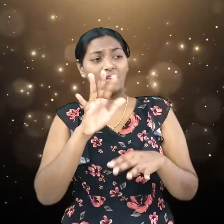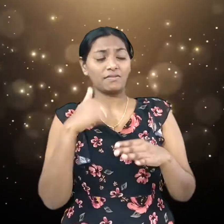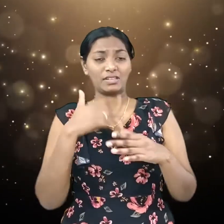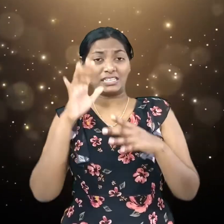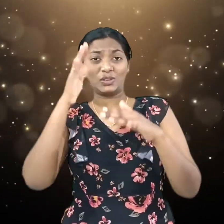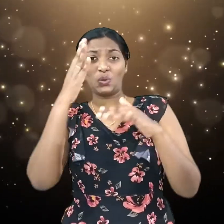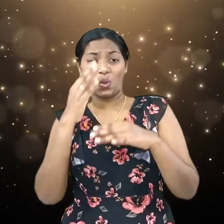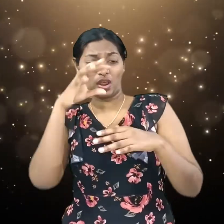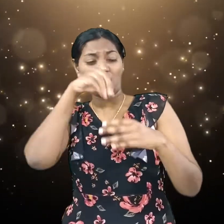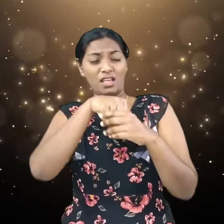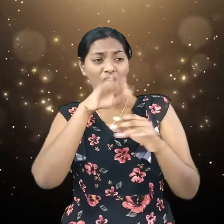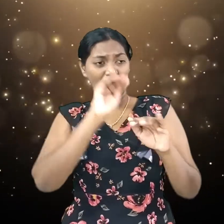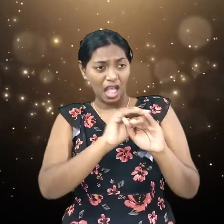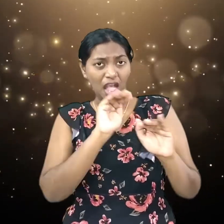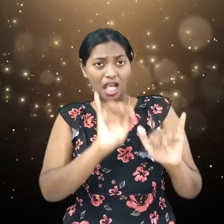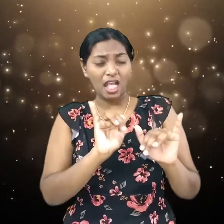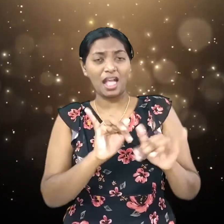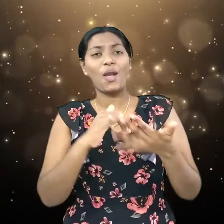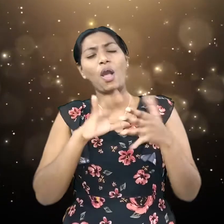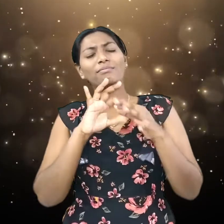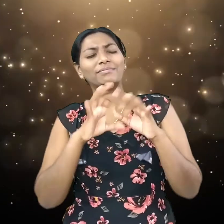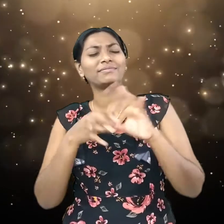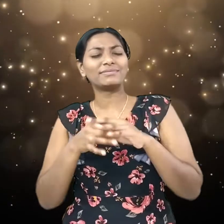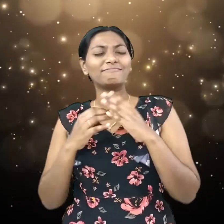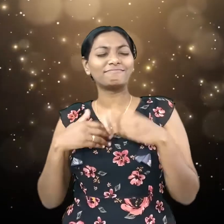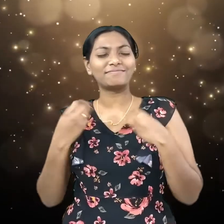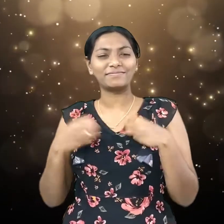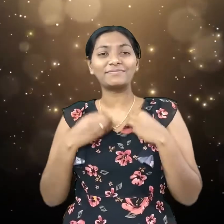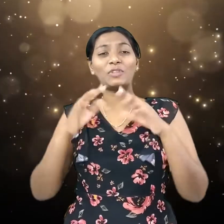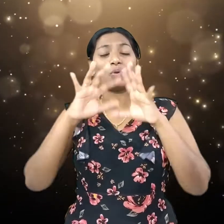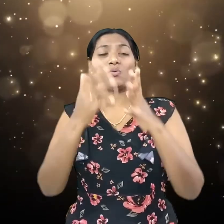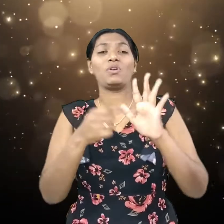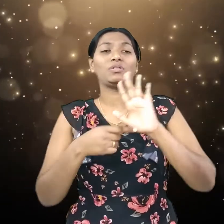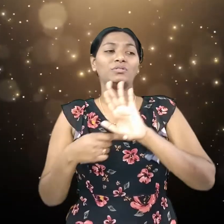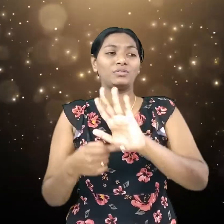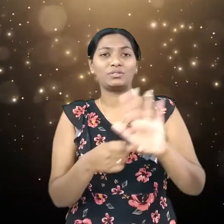को दिखाएंगे, ओ गॉड, हालेलुया।